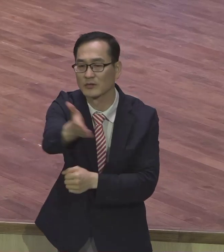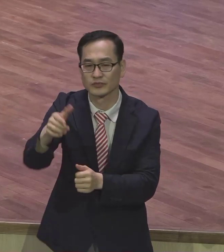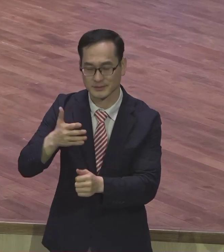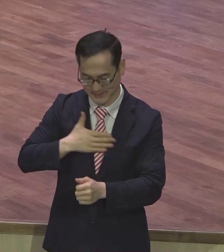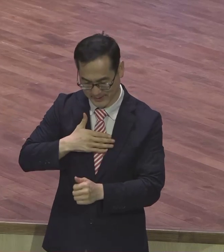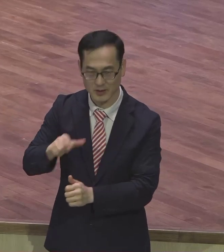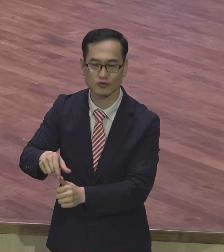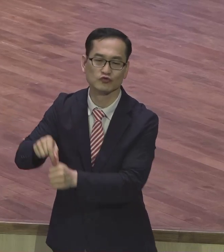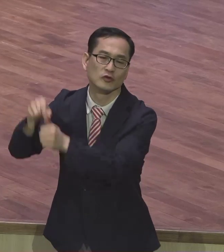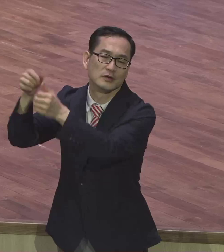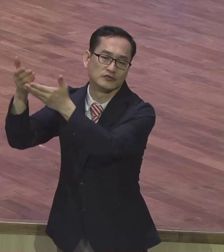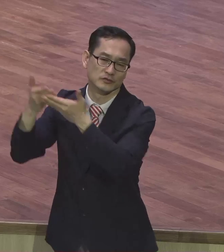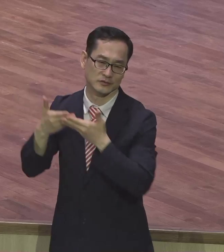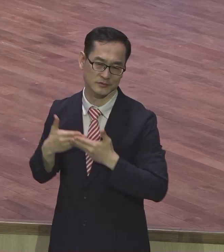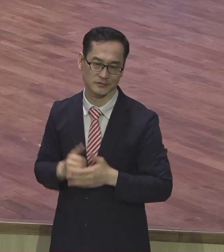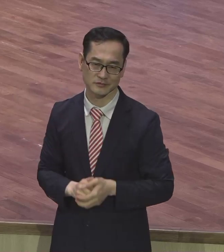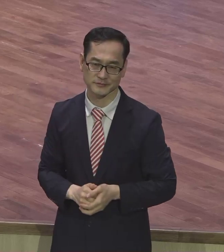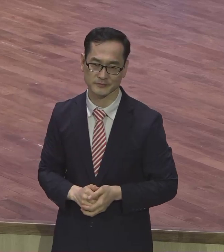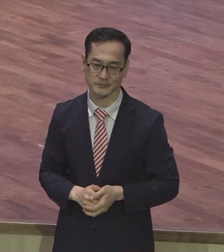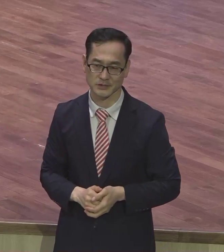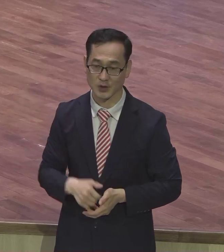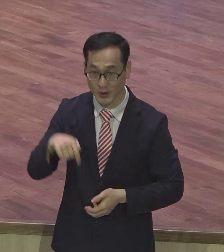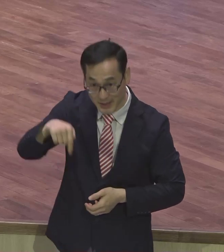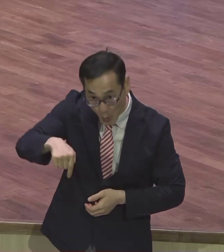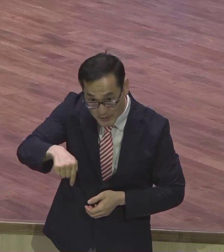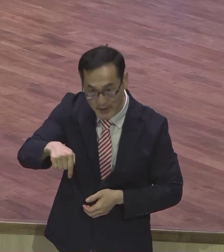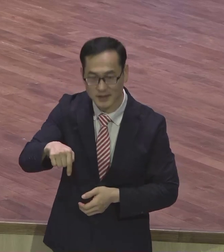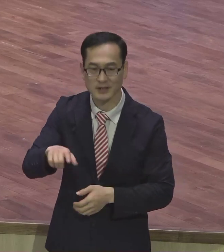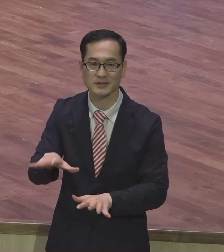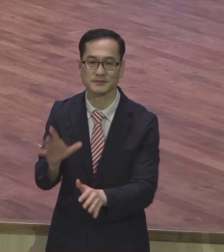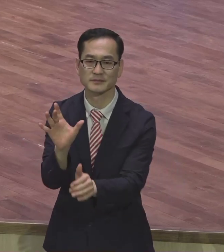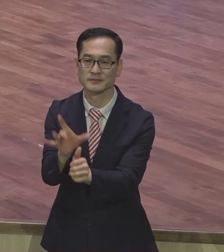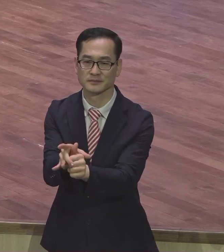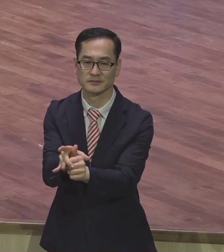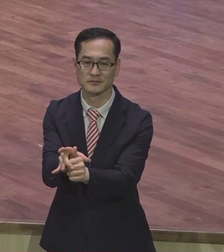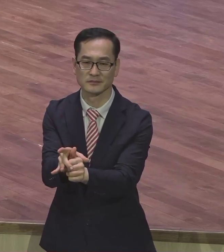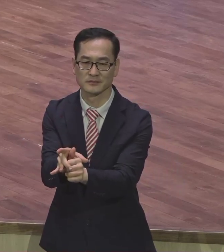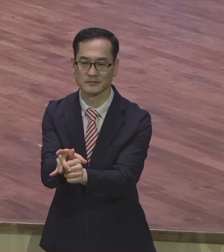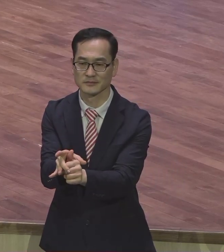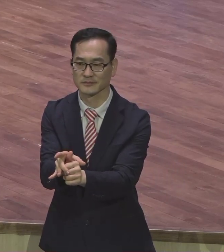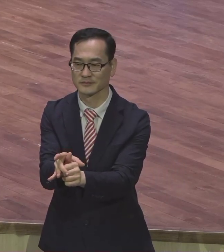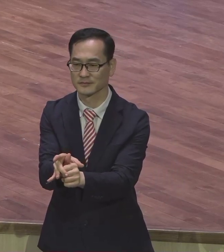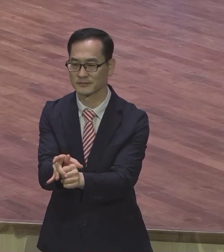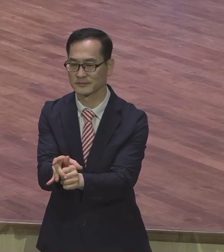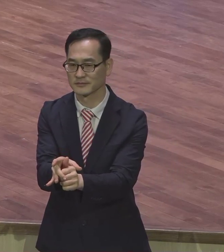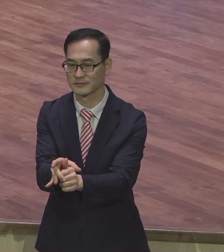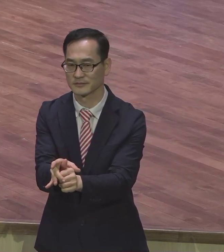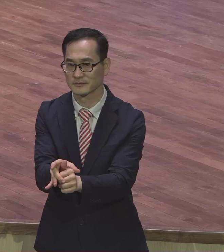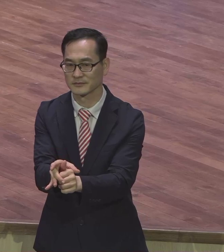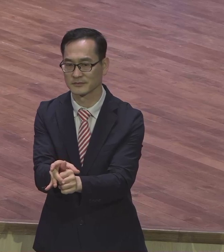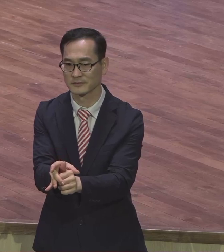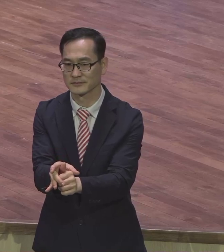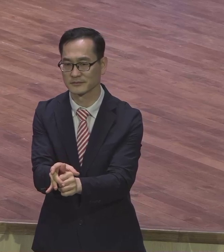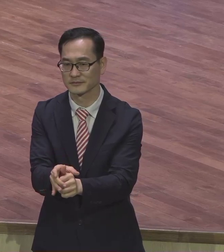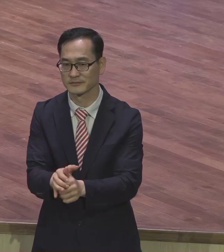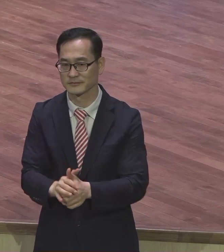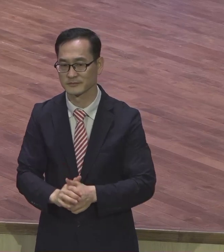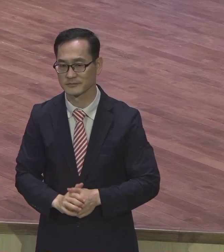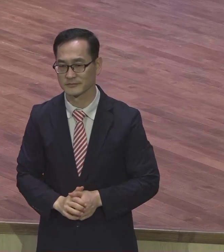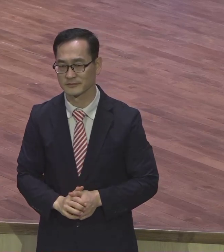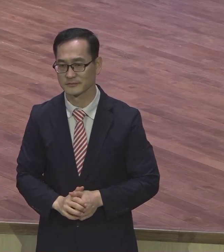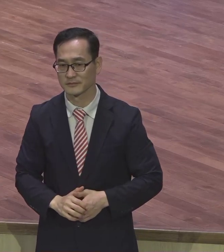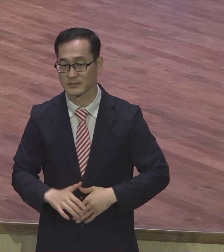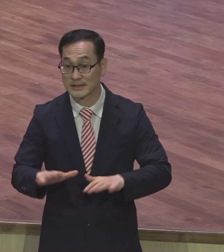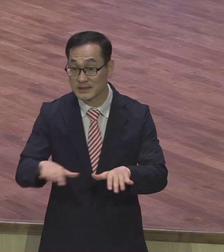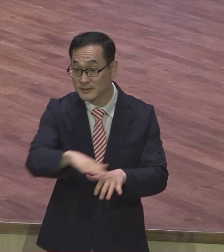놔둔 것입니다. 데려가야 되는데 놔둔 거예요. 살게 하신 거예요. 그것이